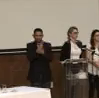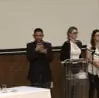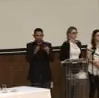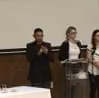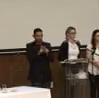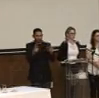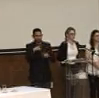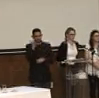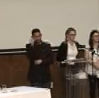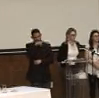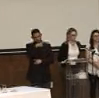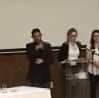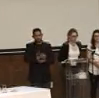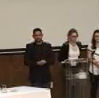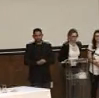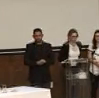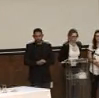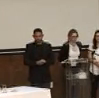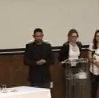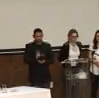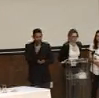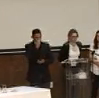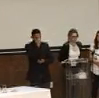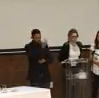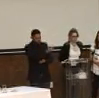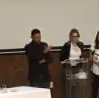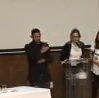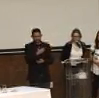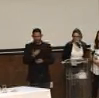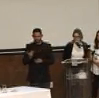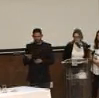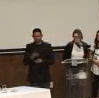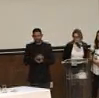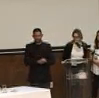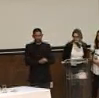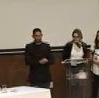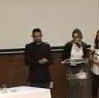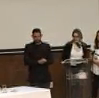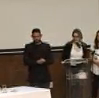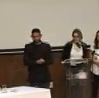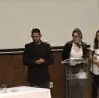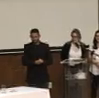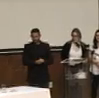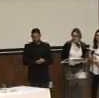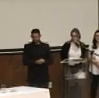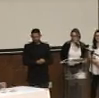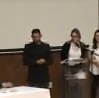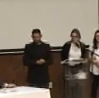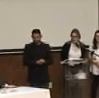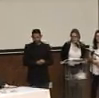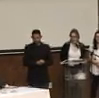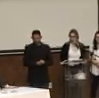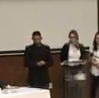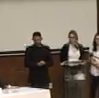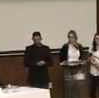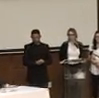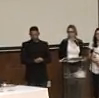grandes dificuldades. Obrigada. Candidato Elcio, 2